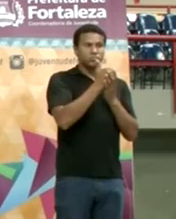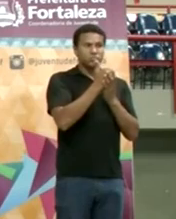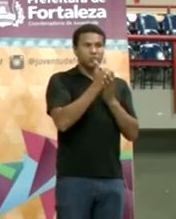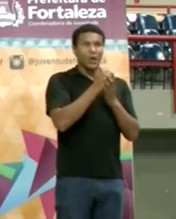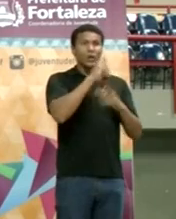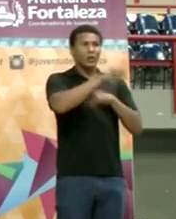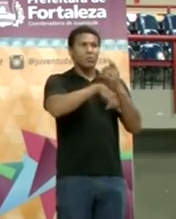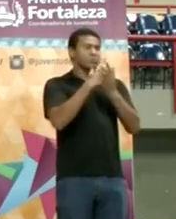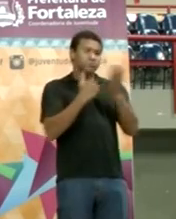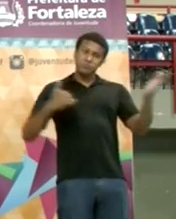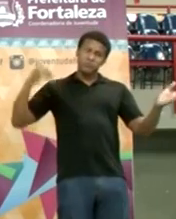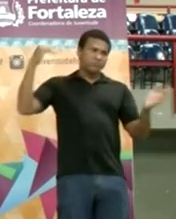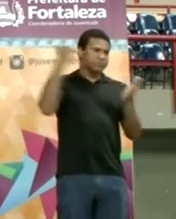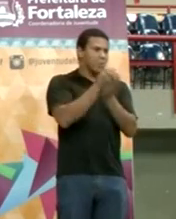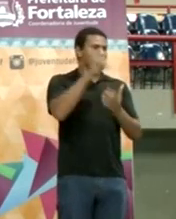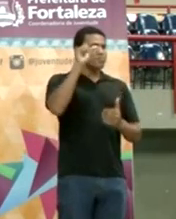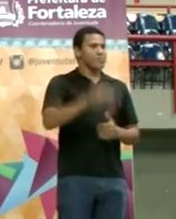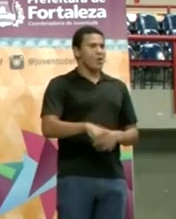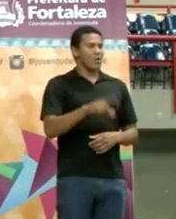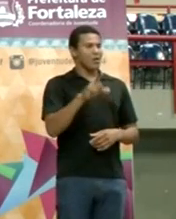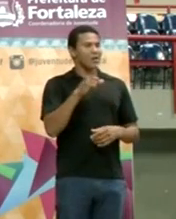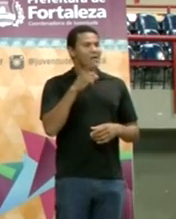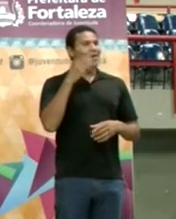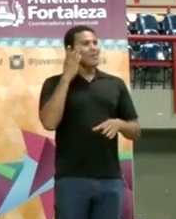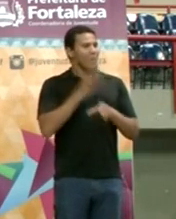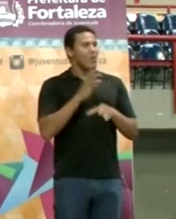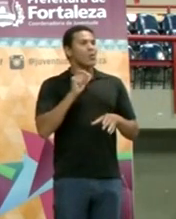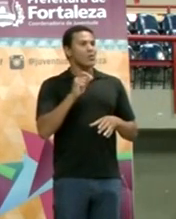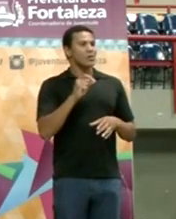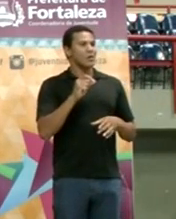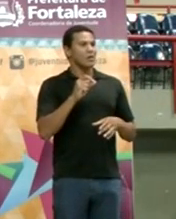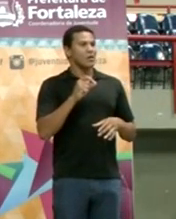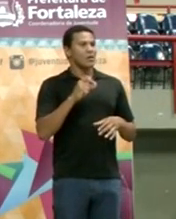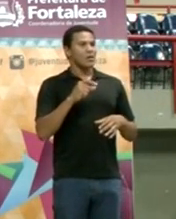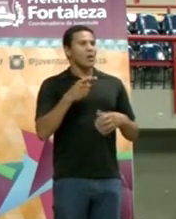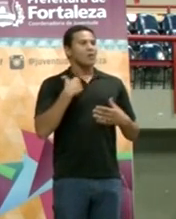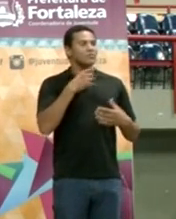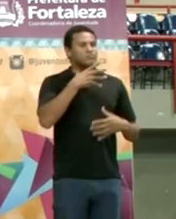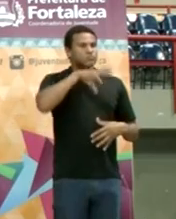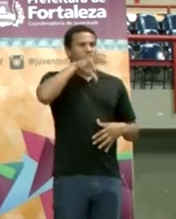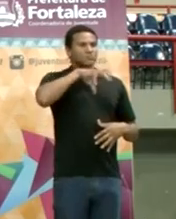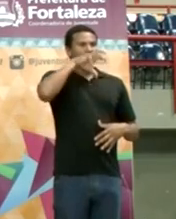AIDS. Ele morreu em decorrência da ação do HIV sobre